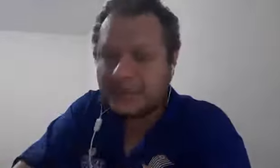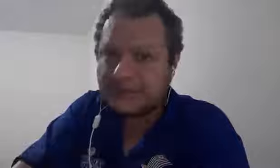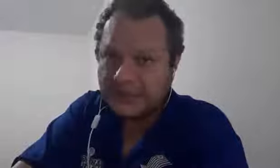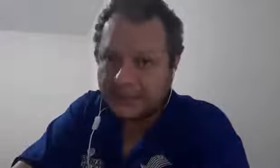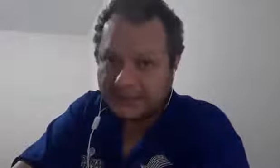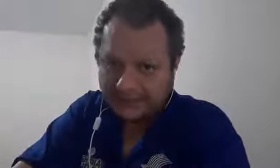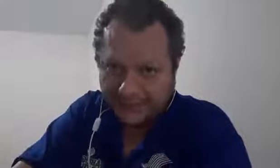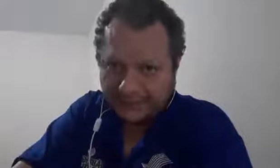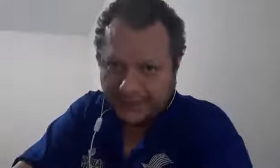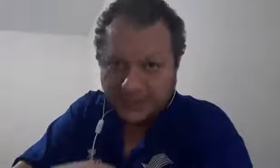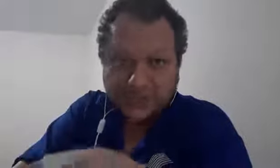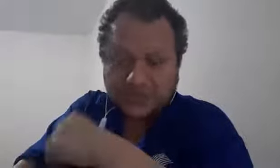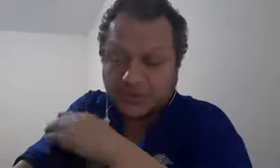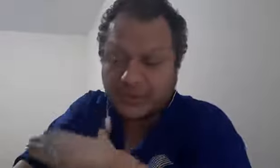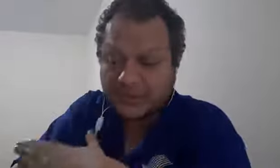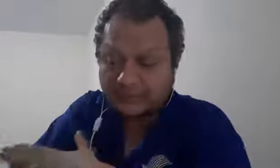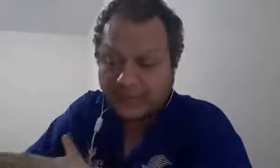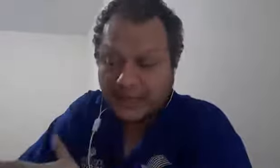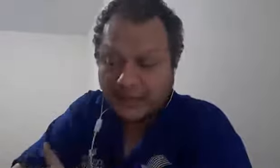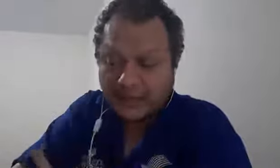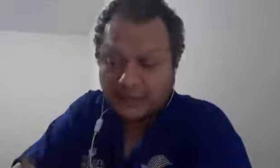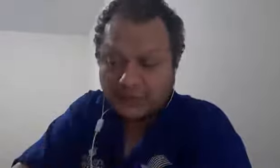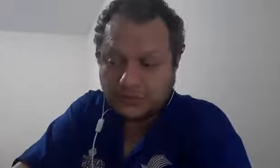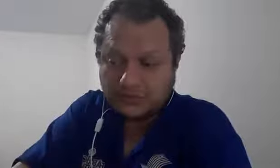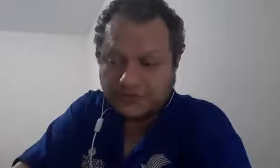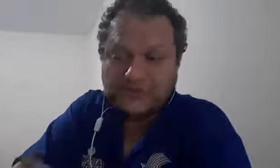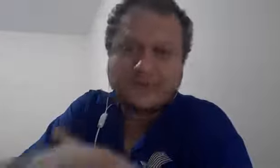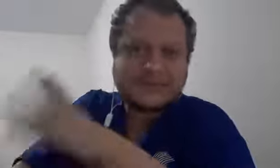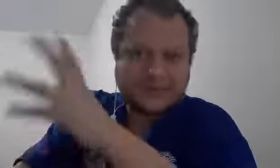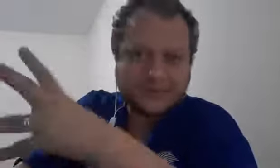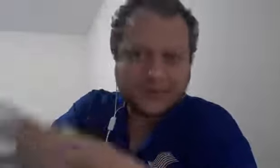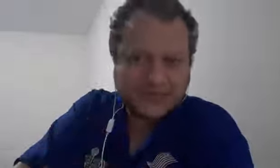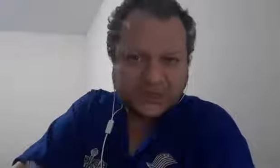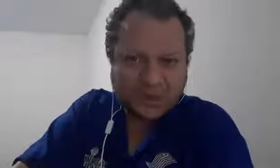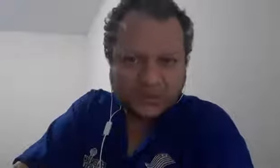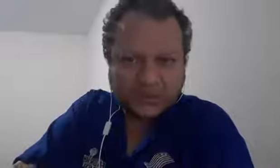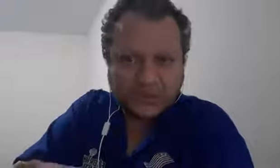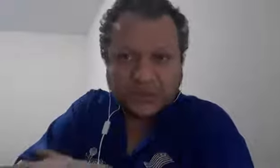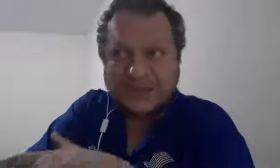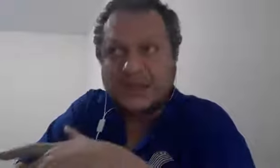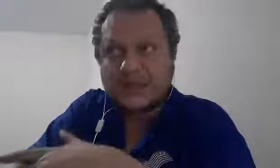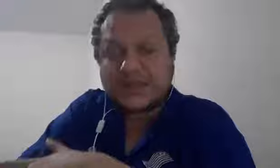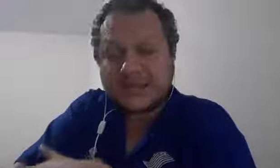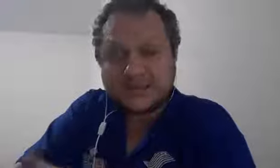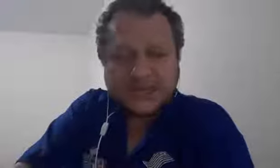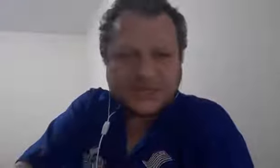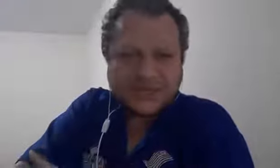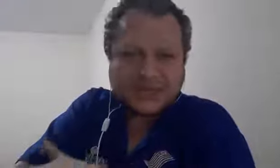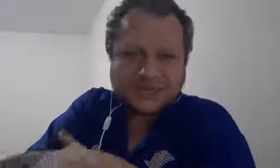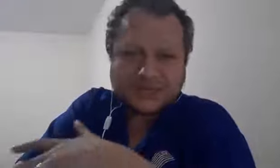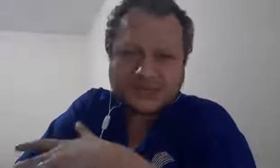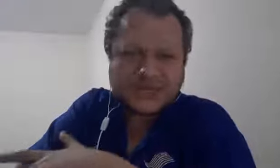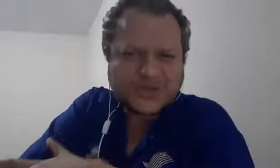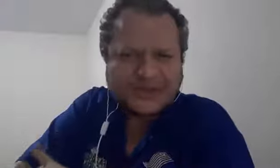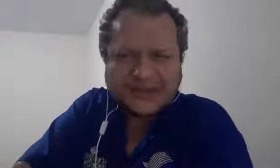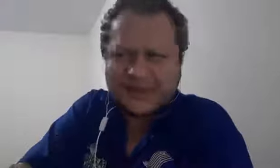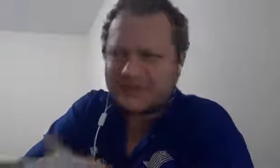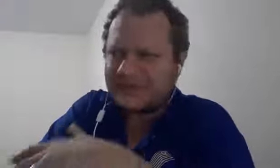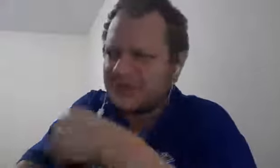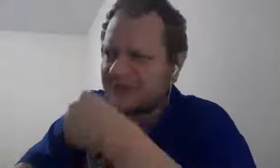rematrícula também, tá, gente? O que que eu fiz nesse processo como um todo? Eu sei que tem muita gente que teve dificuldade com a internet, teve dificuldade